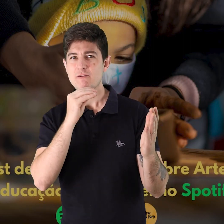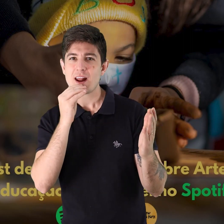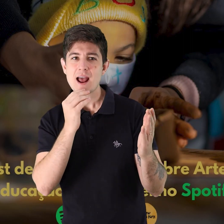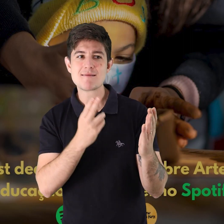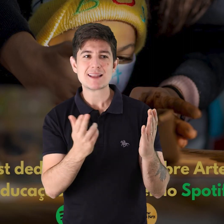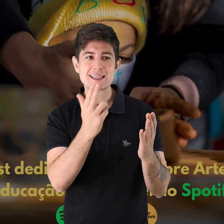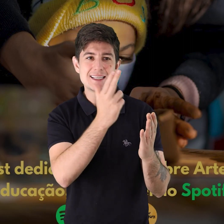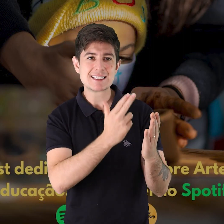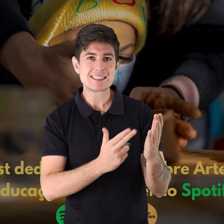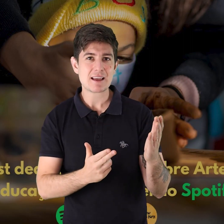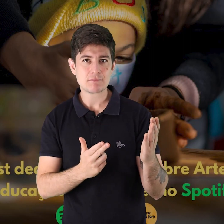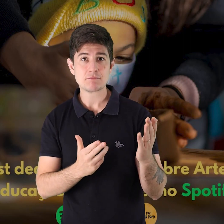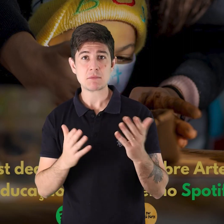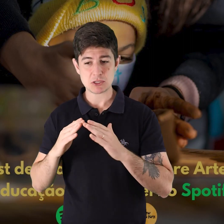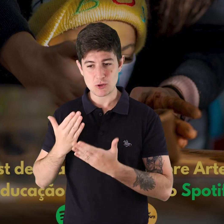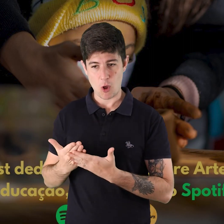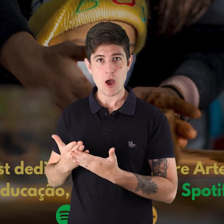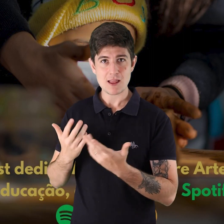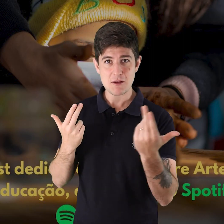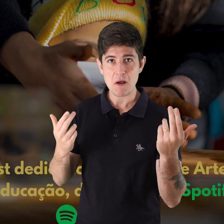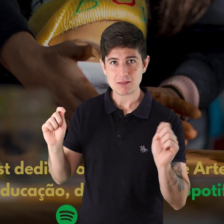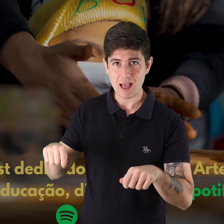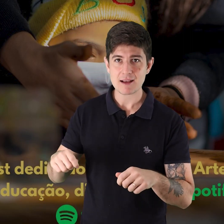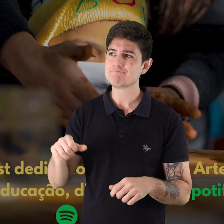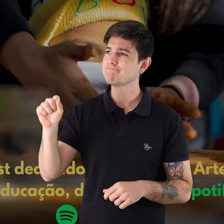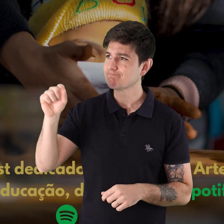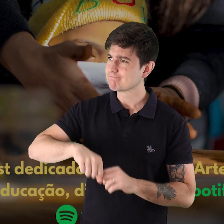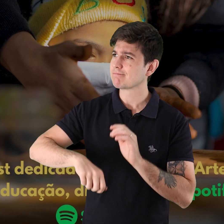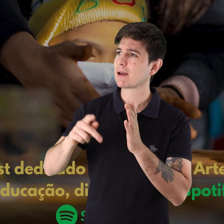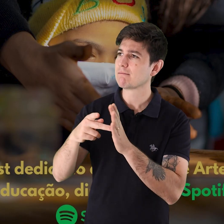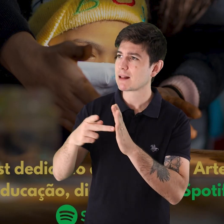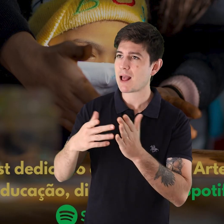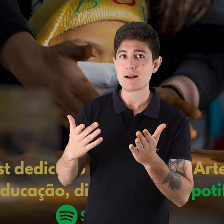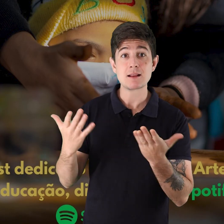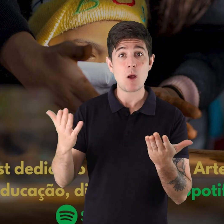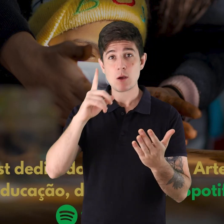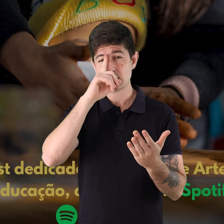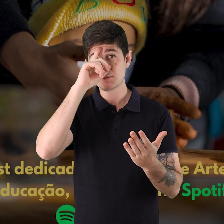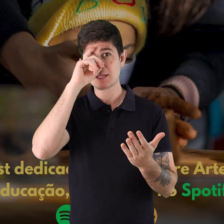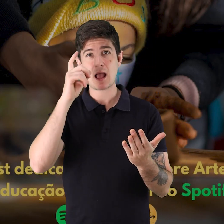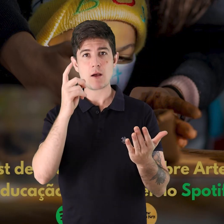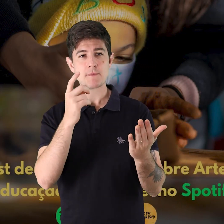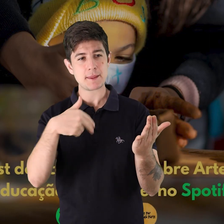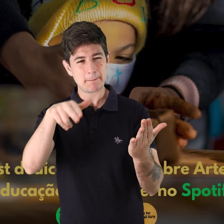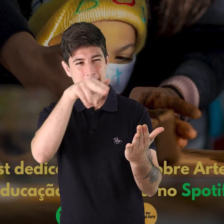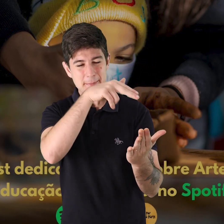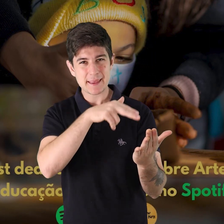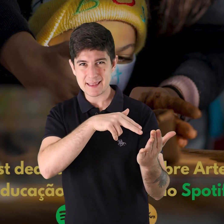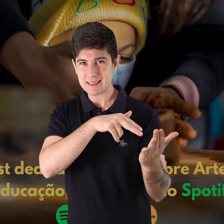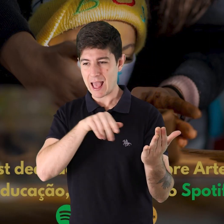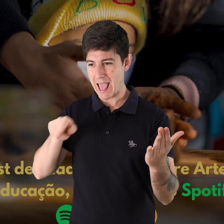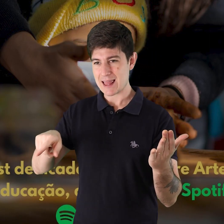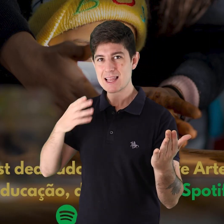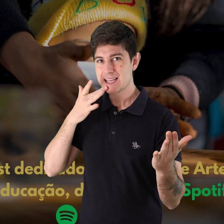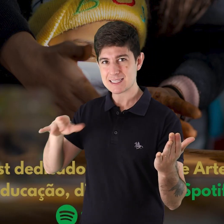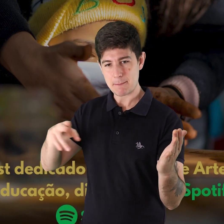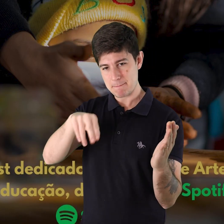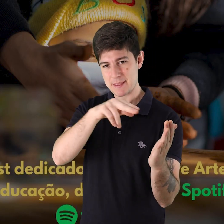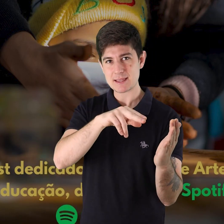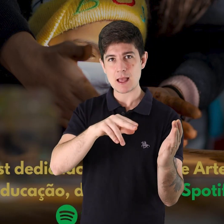intensidade, pelos desenhos, não tem isso na escola? Sim, a criança fazer, né, o desenho onde ela externaliza se ela